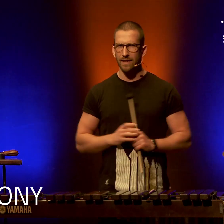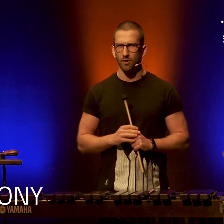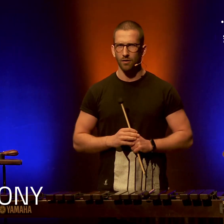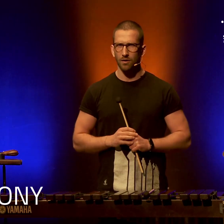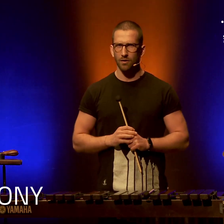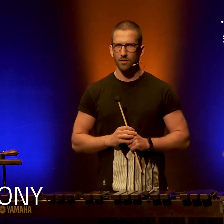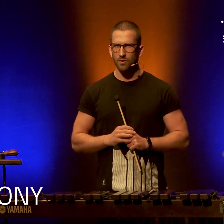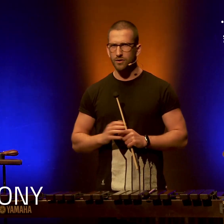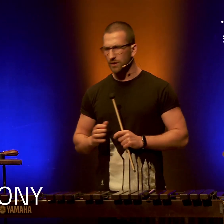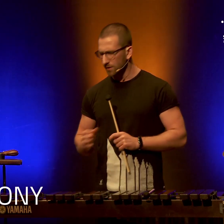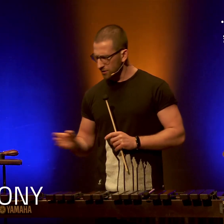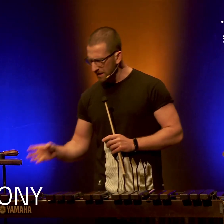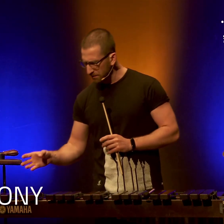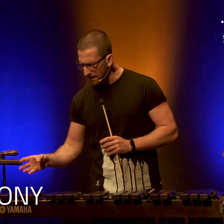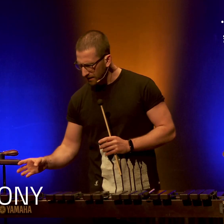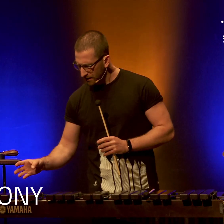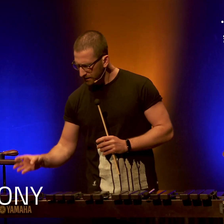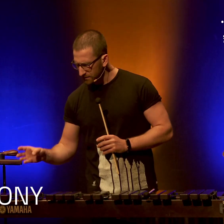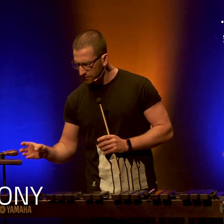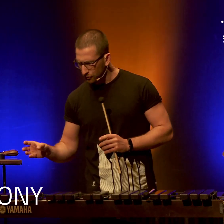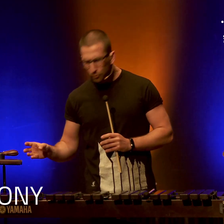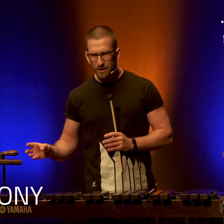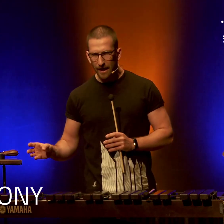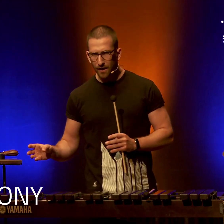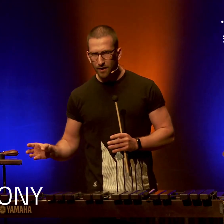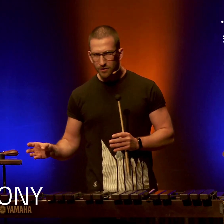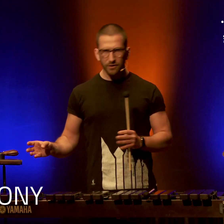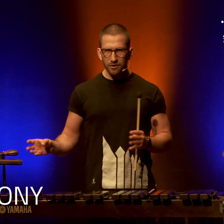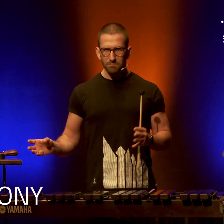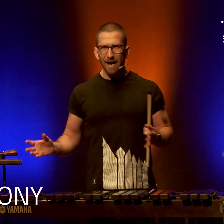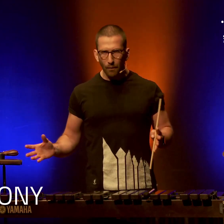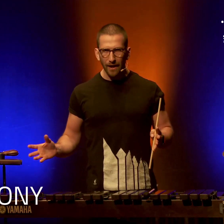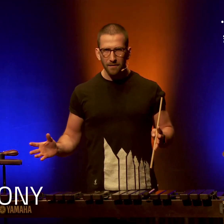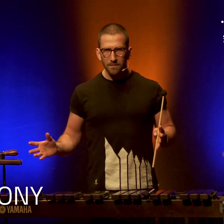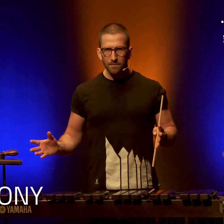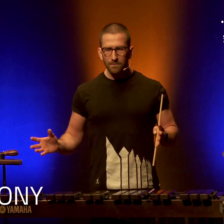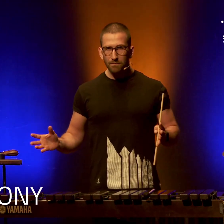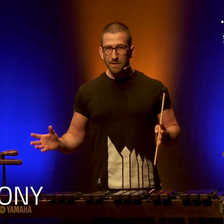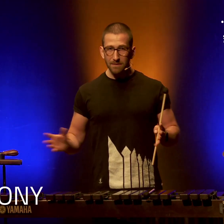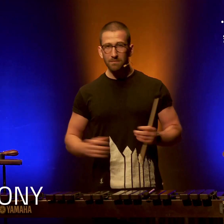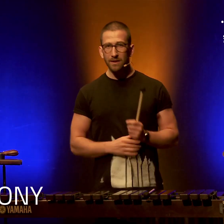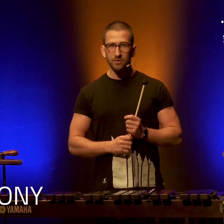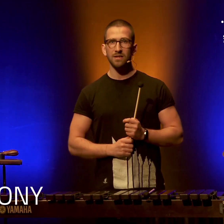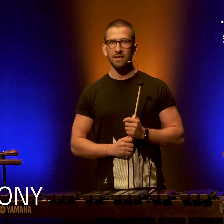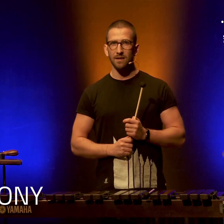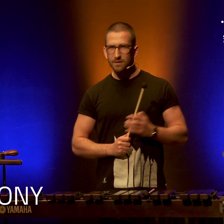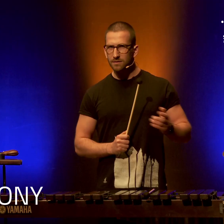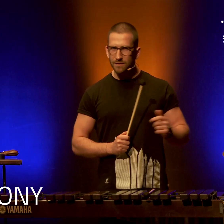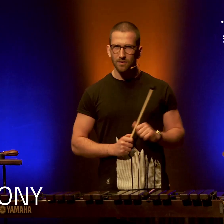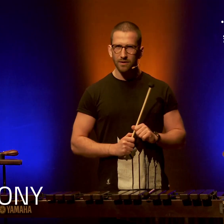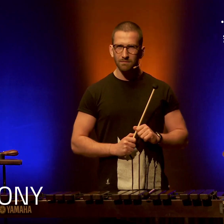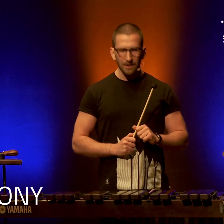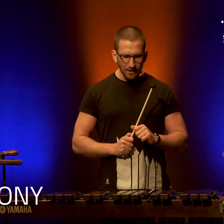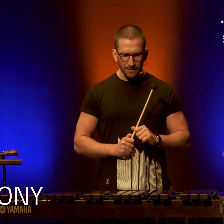od tego, czy sztabka jest duża, czy też mała, będziemy mieli do czynienia